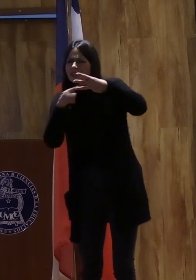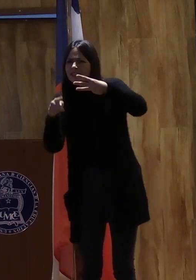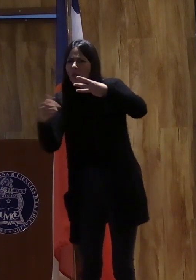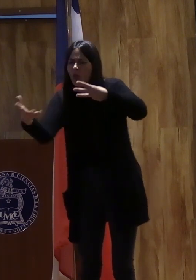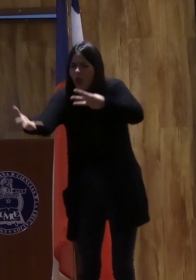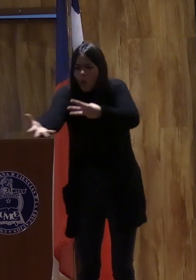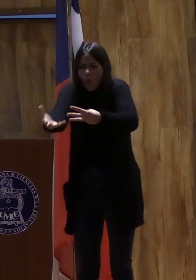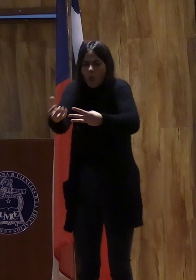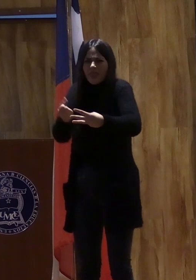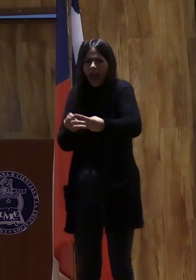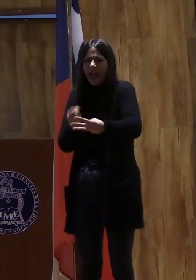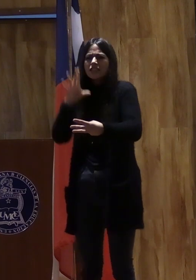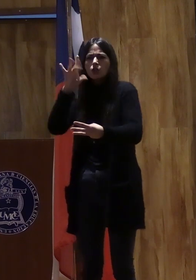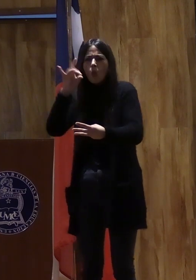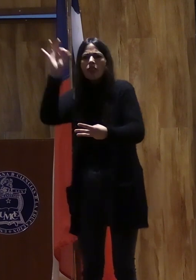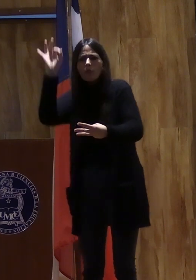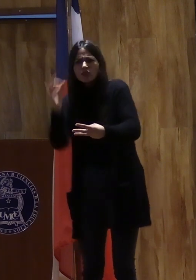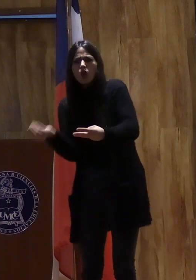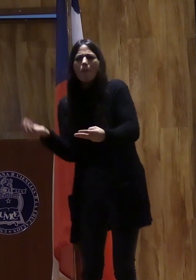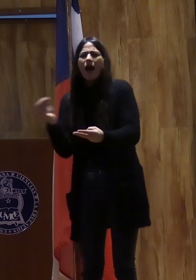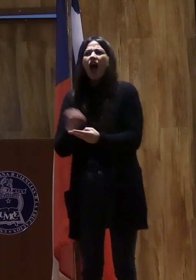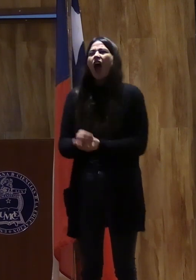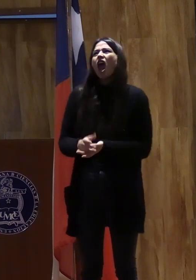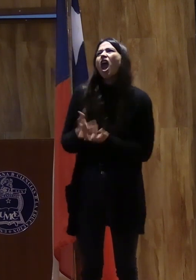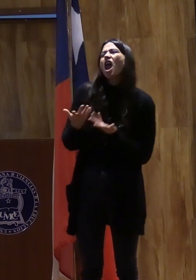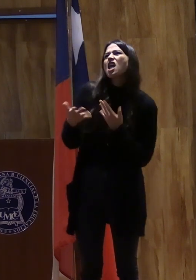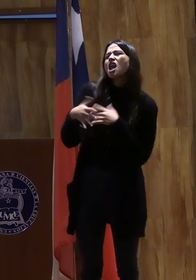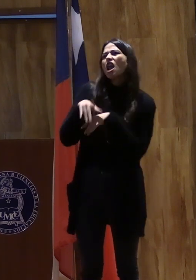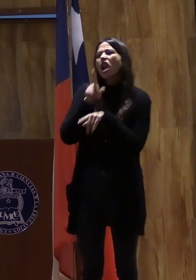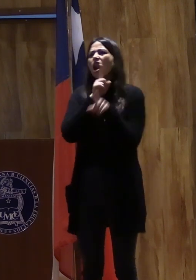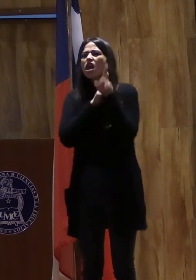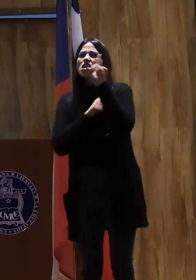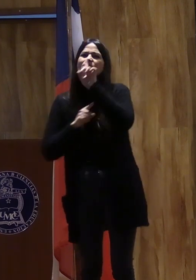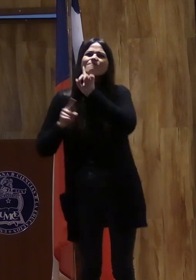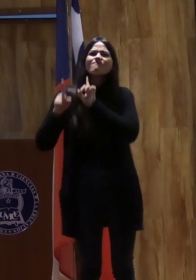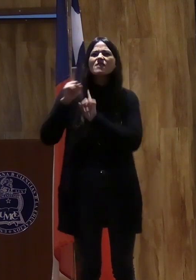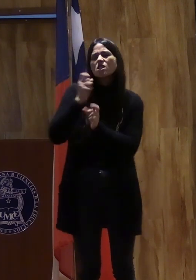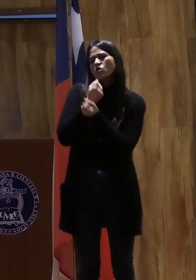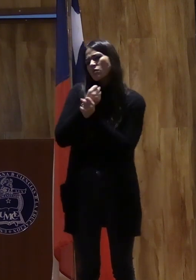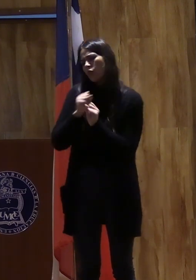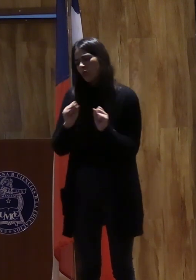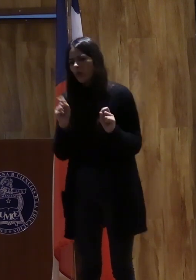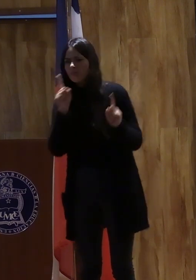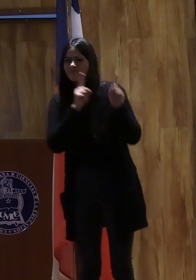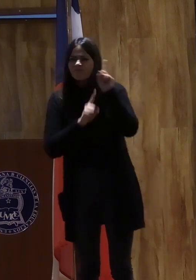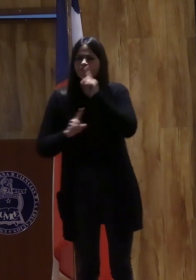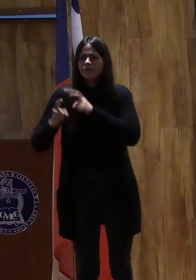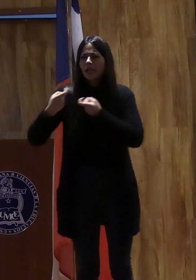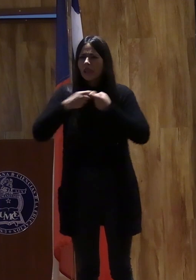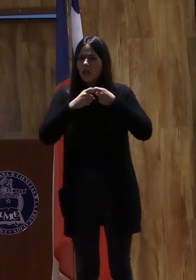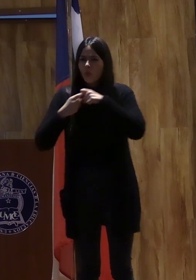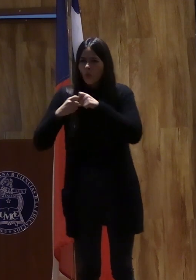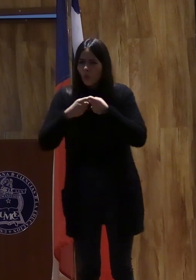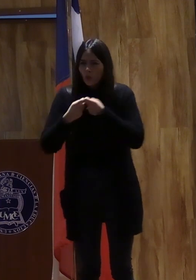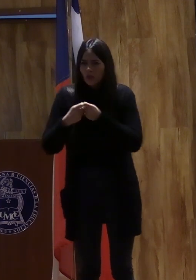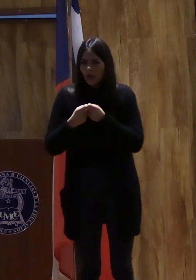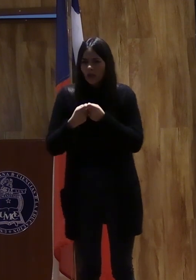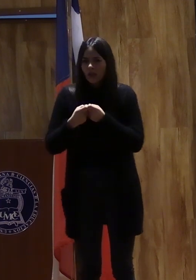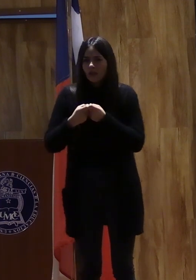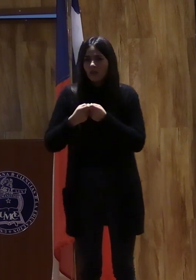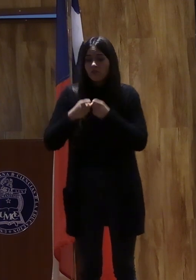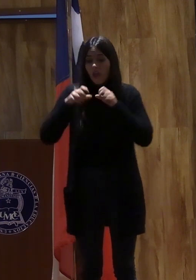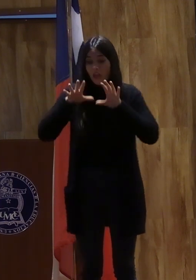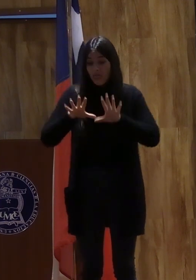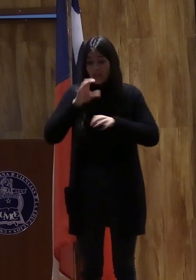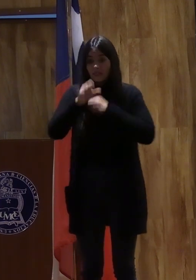traer un 50% más? Sí, pero es que entonces no habría no sé qué. Y bueno, están discutiendo y conversando. De aquí a unos 10